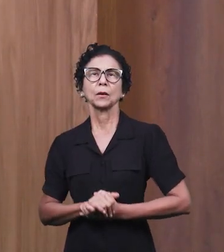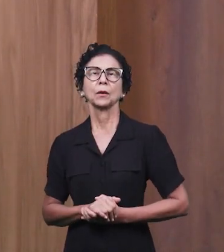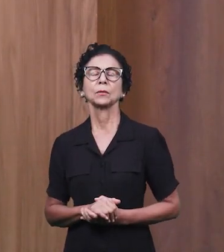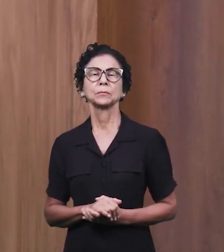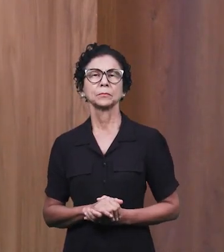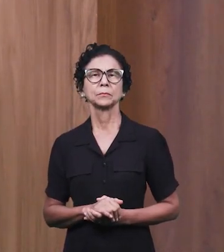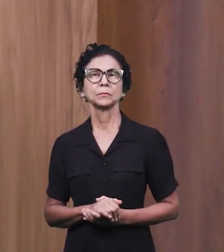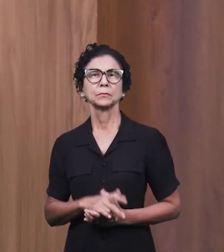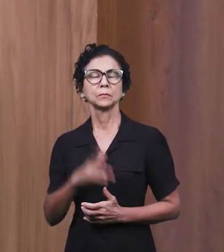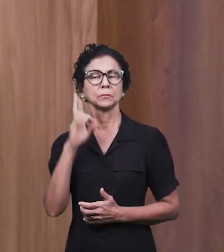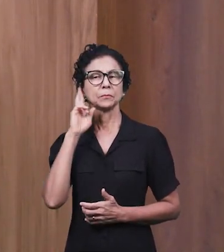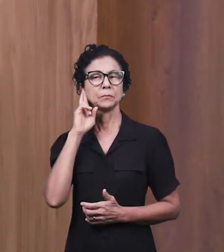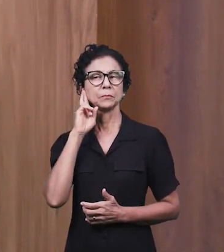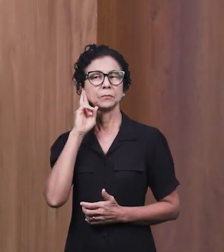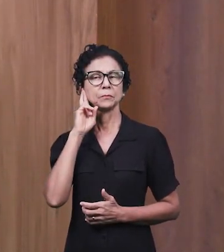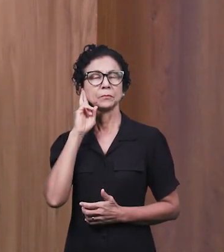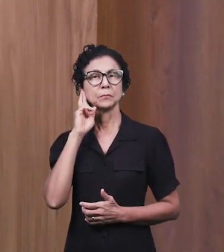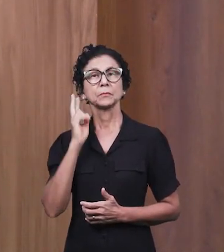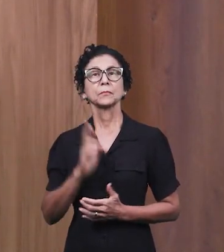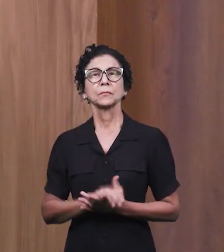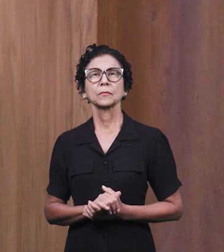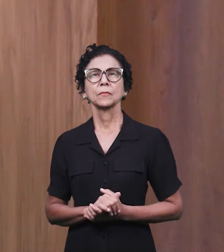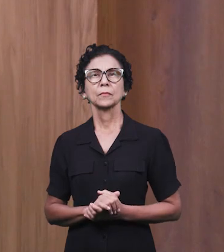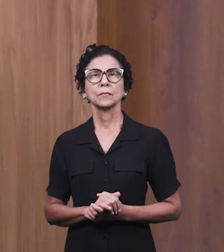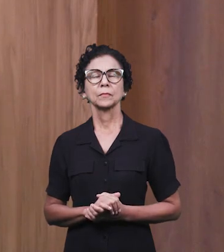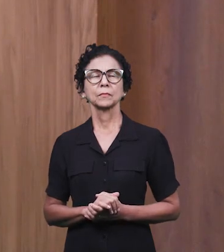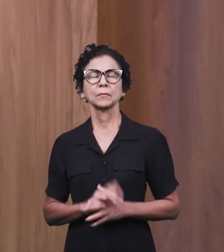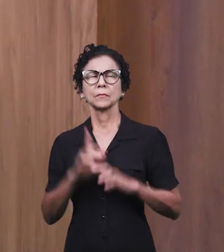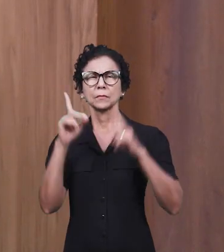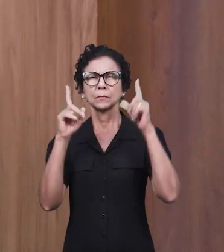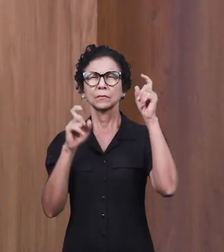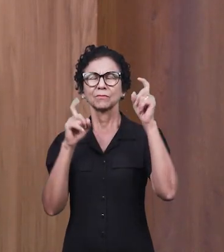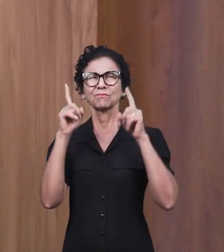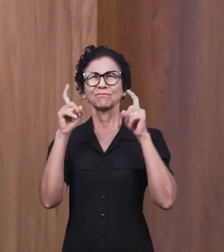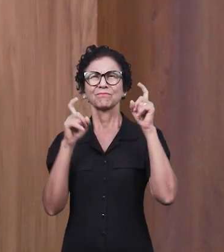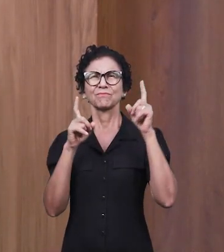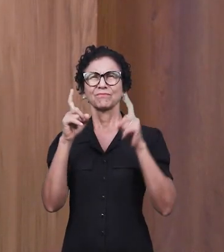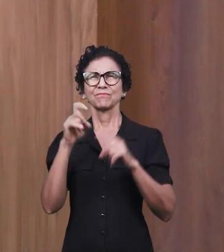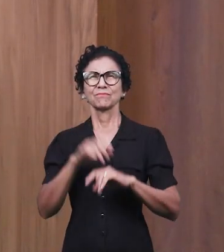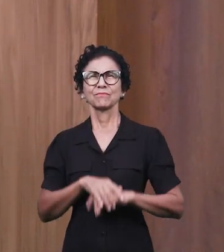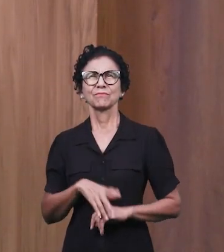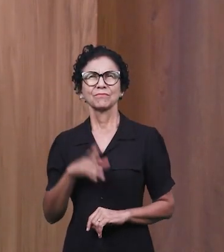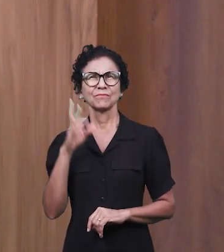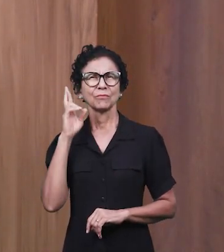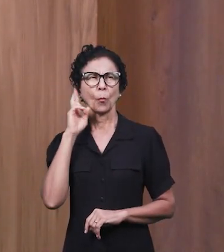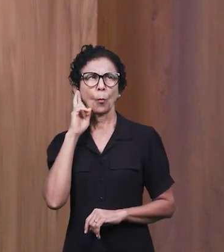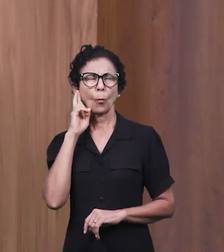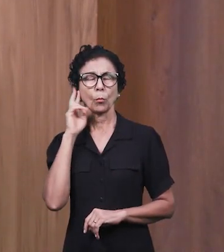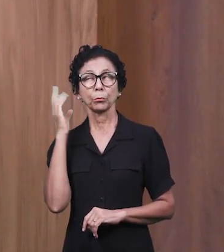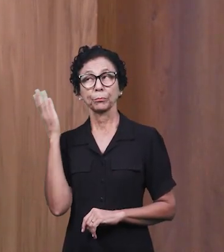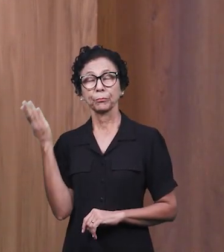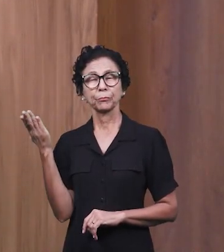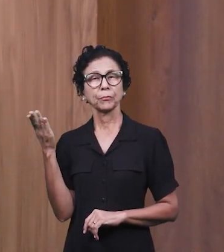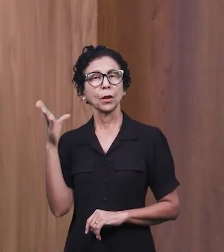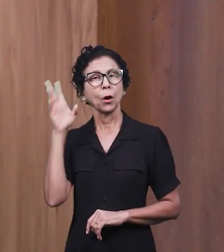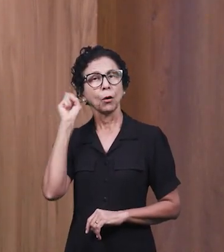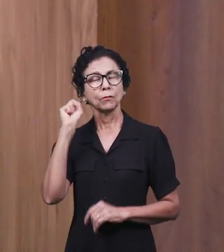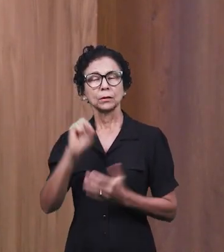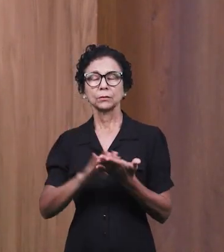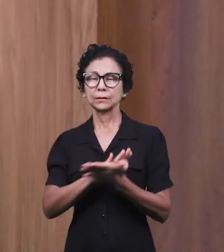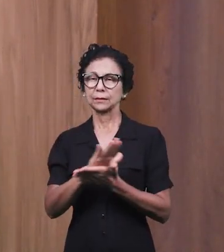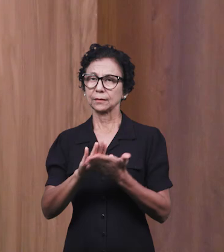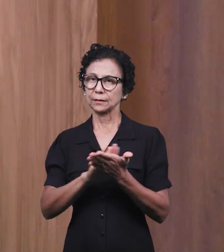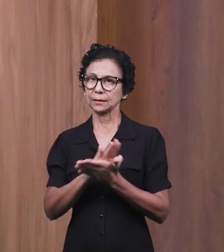minha expressão facial. Então, essa é a configuração que eu não estou ouvindo, ó. Não estou